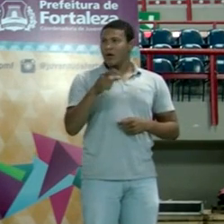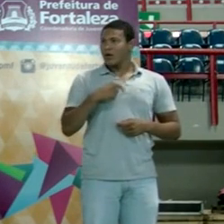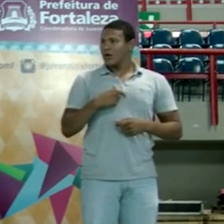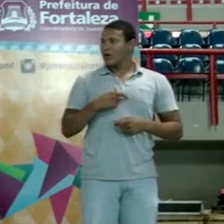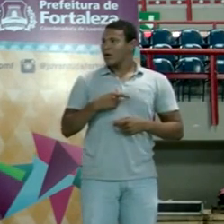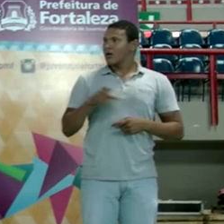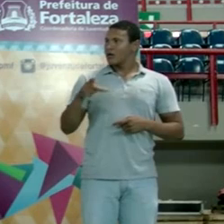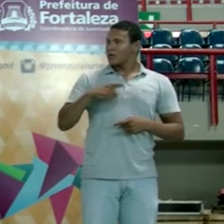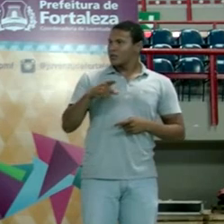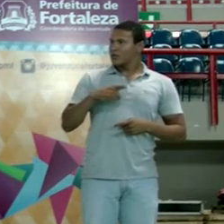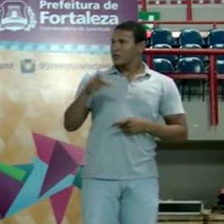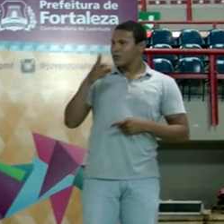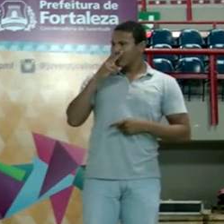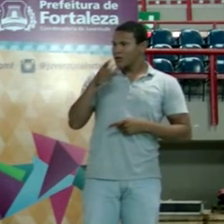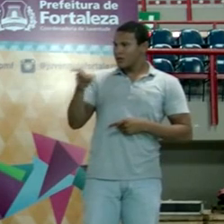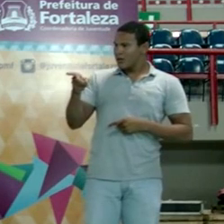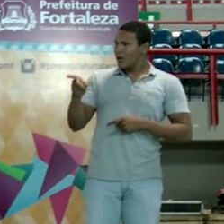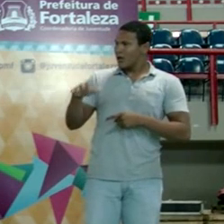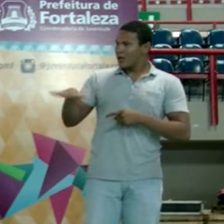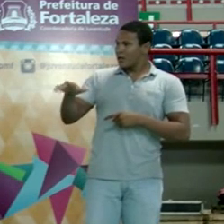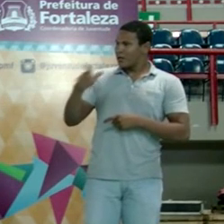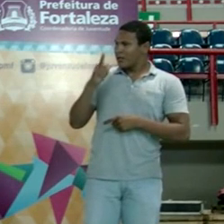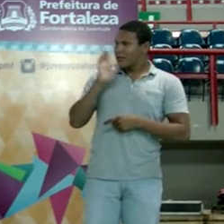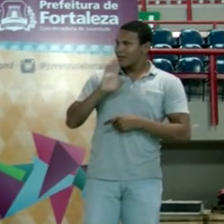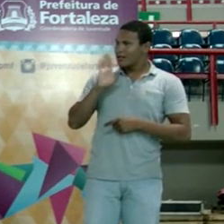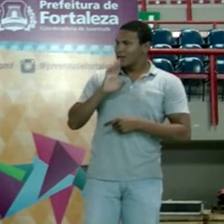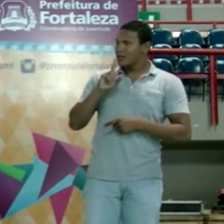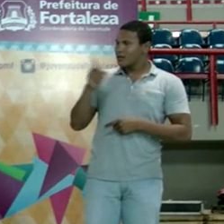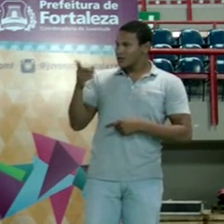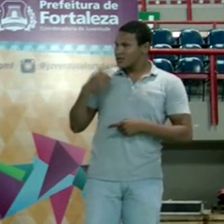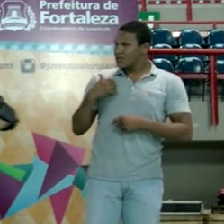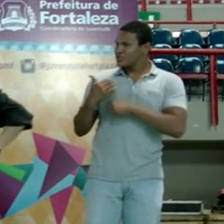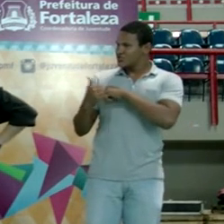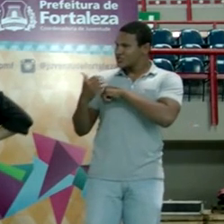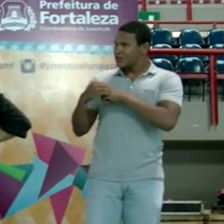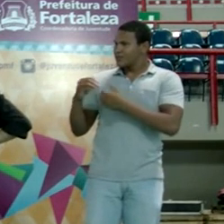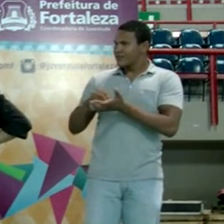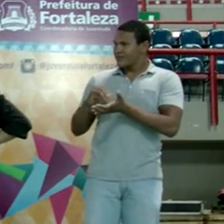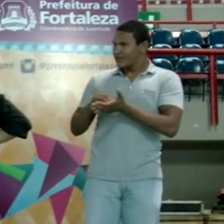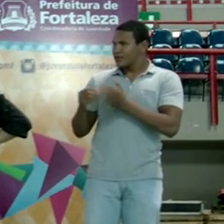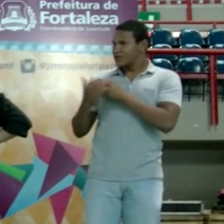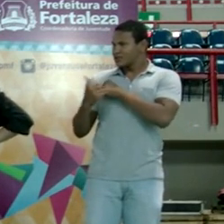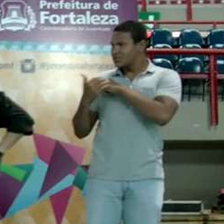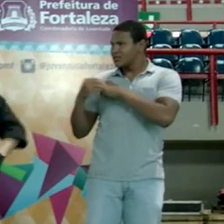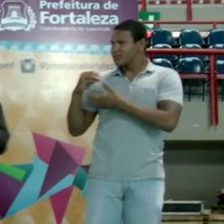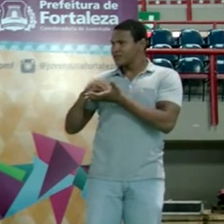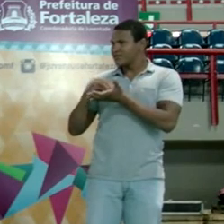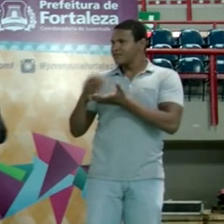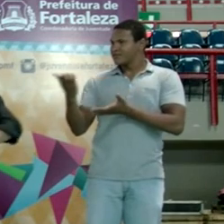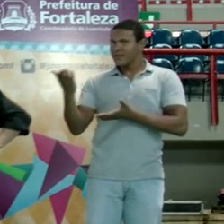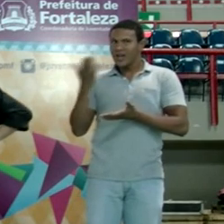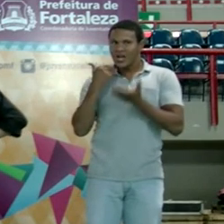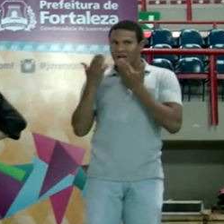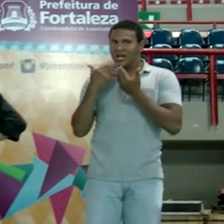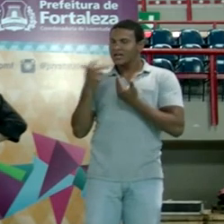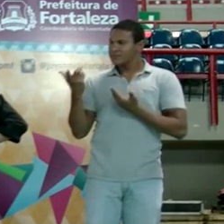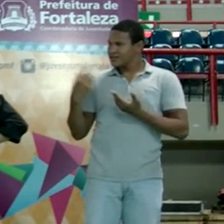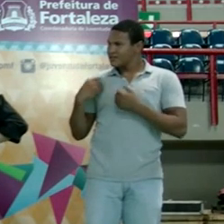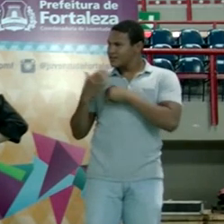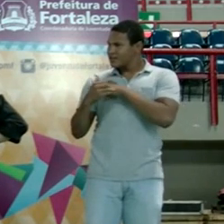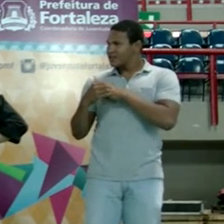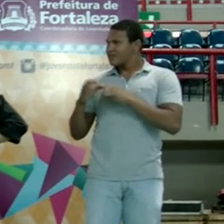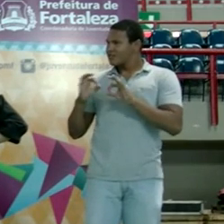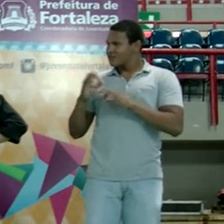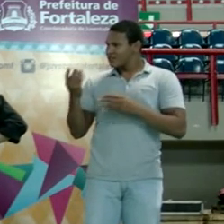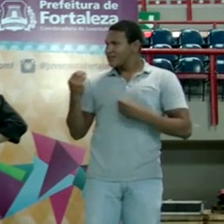piquenique aqui que os meninos fizeram. Ficou tão lindo aqui esse negócio, né? Não guardo, nem me chamaram, rapaz, pelo amor de Deus, olha aí. Eu ali morrendo de fome, ainda tá